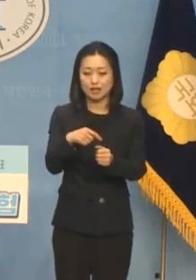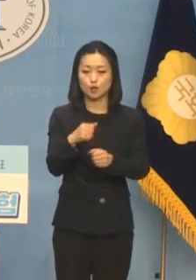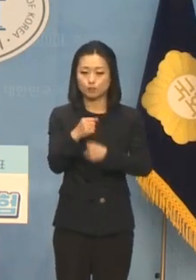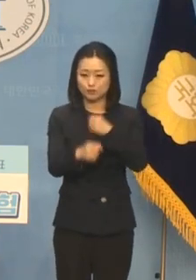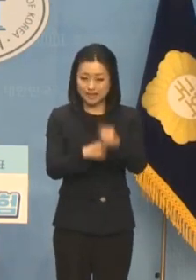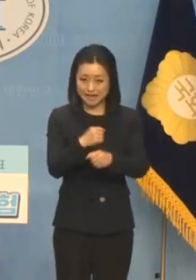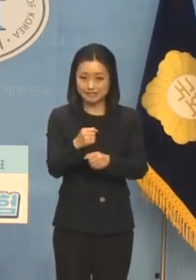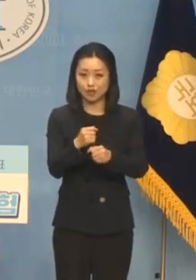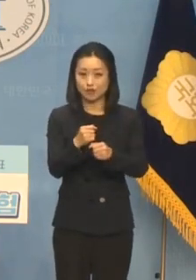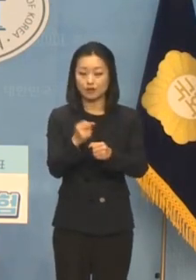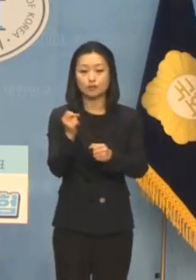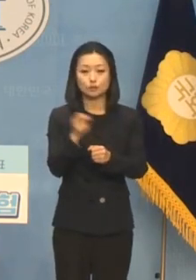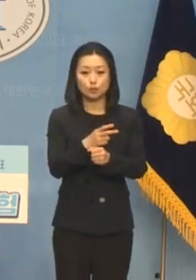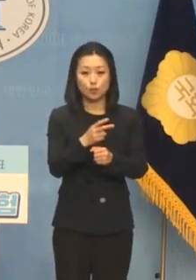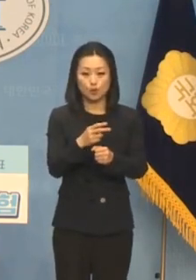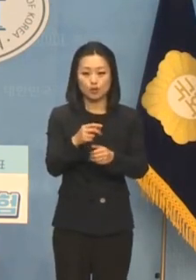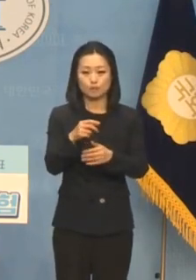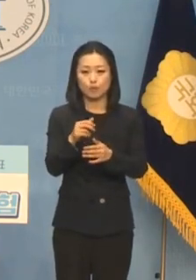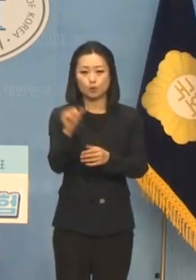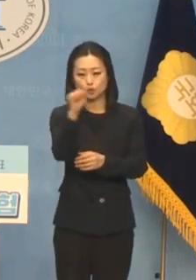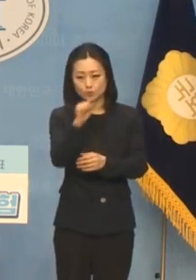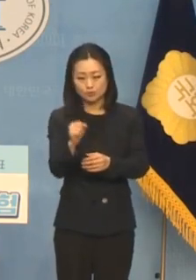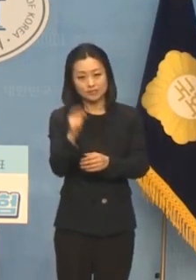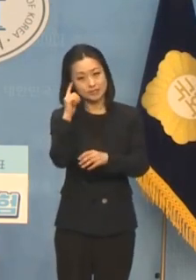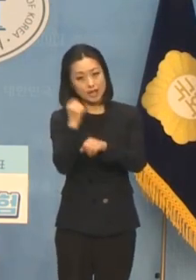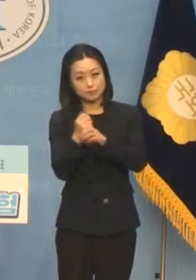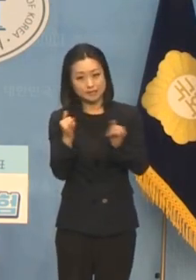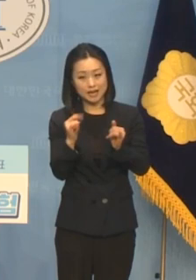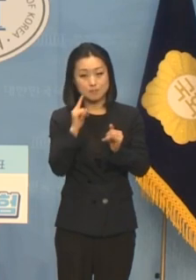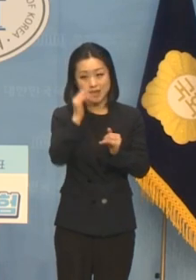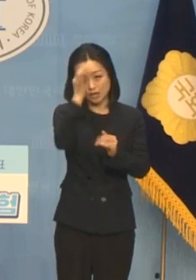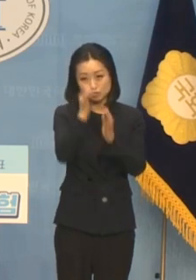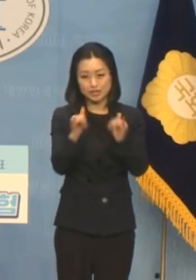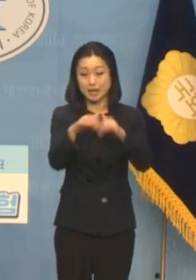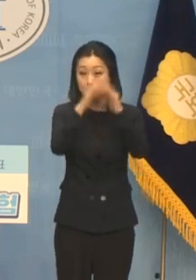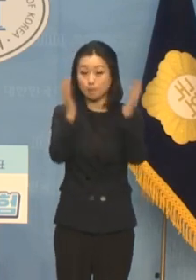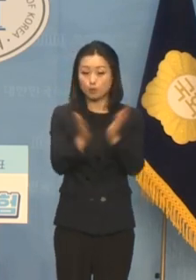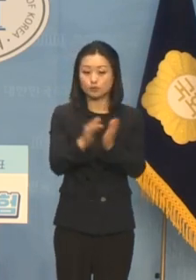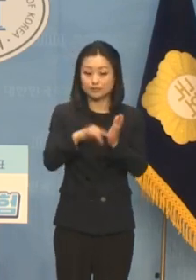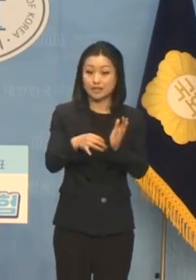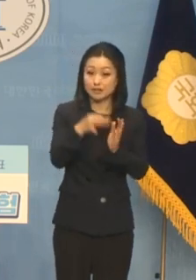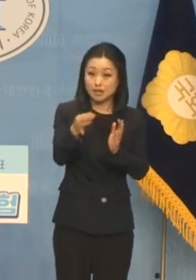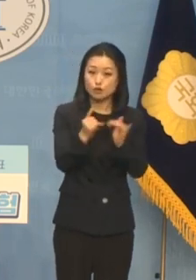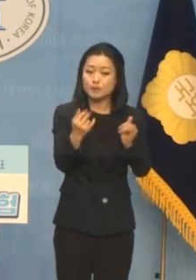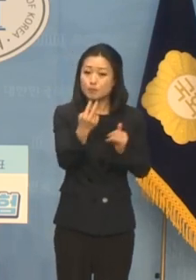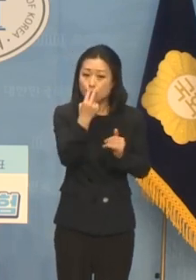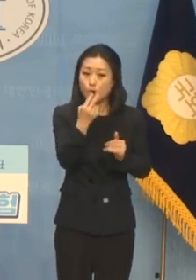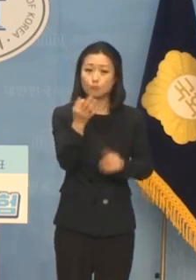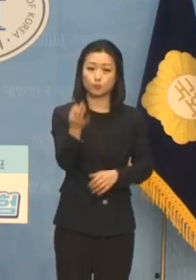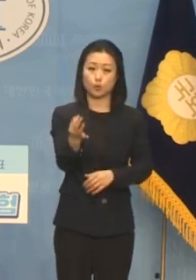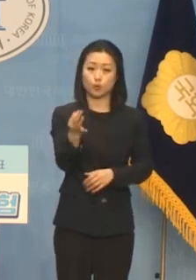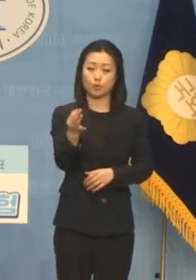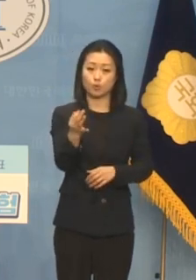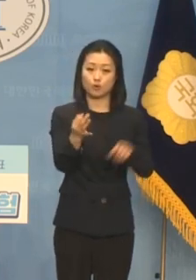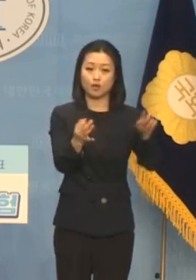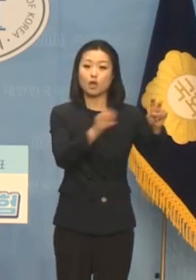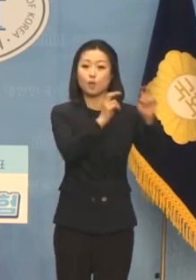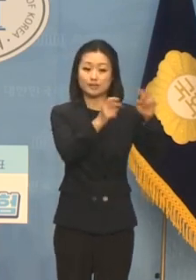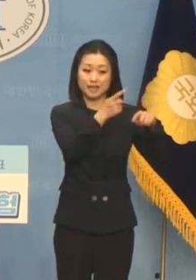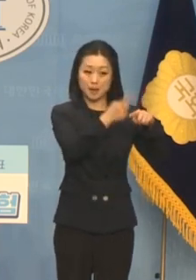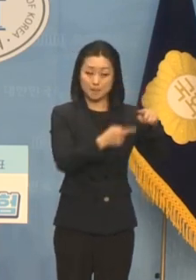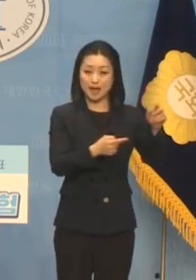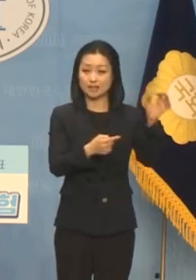등 노무 제공자와 프리랜서, 예술인이 전부 내야 하는 국민연금 보험료를 사업주가